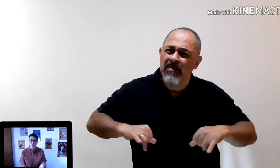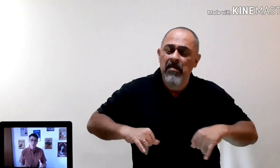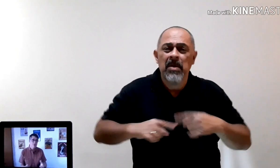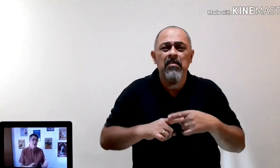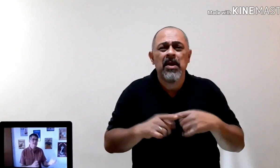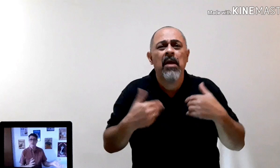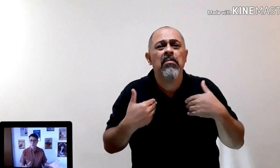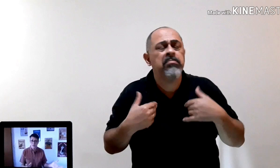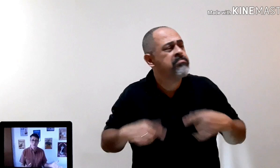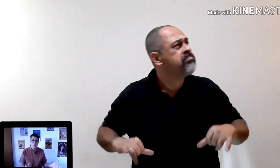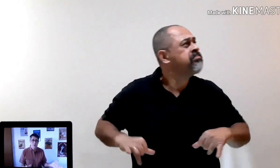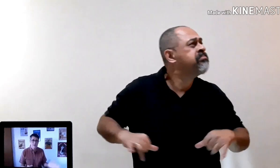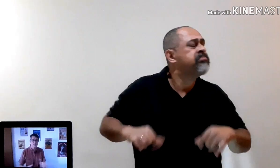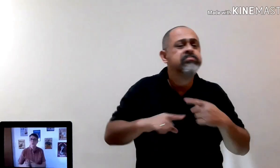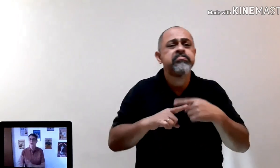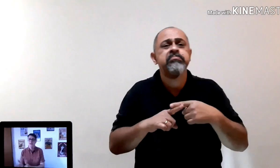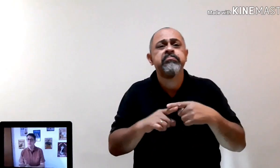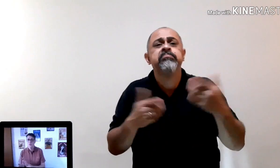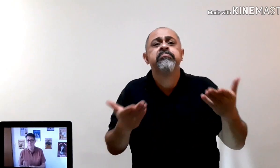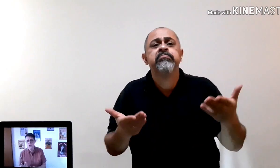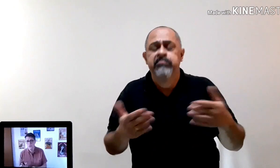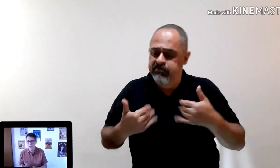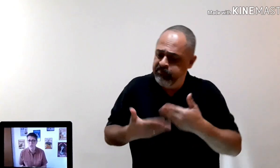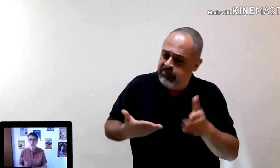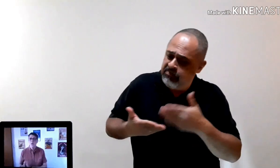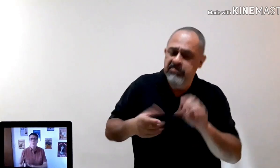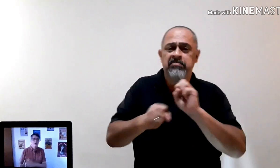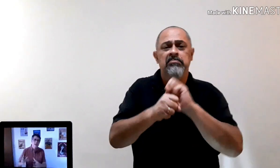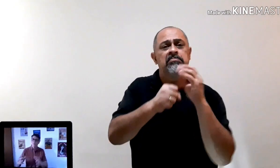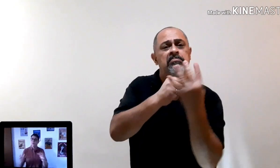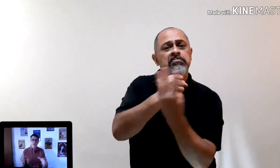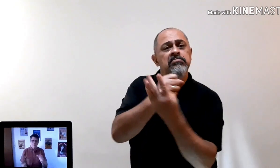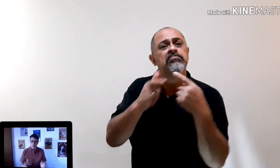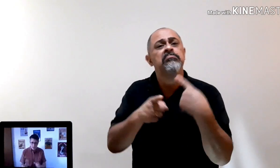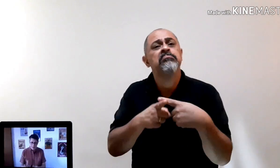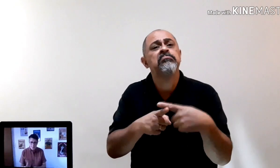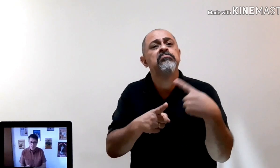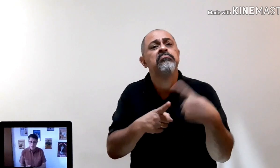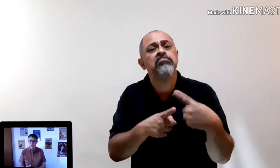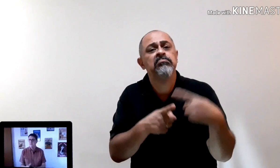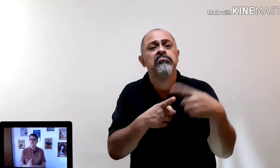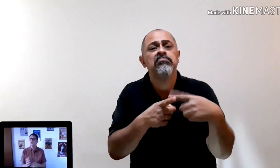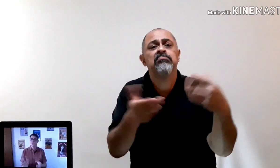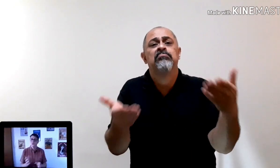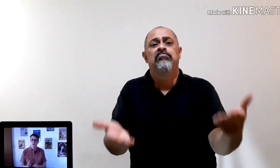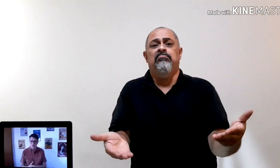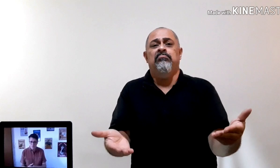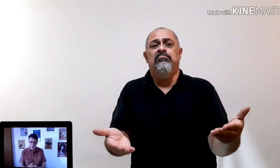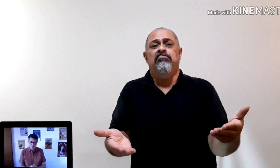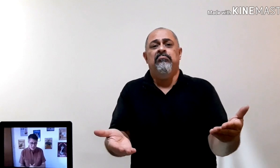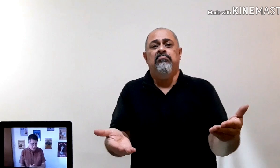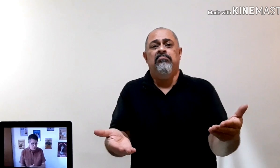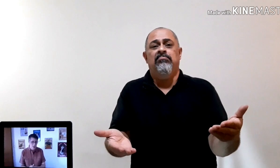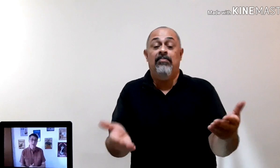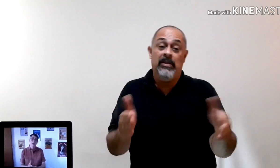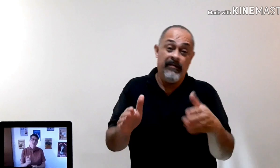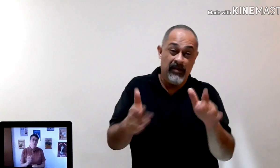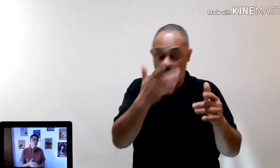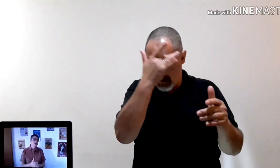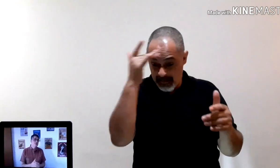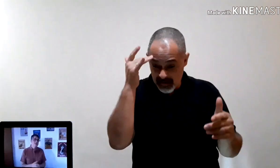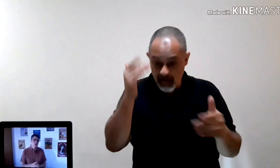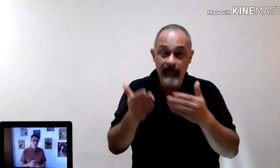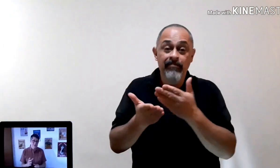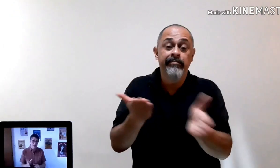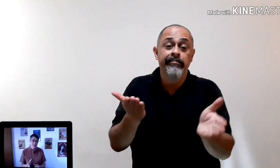tudo isso? Por que essa situação de perda? Por que esse Covid veio? Por quê? E muitas vezes o nosso foco se perde nessa história.